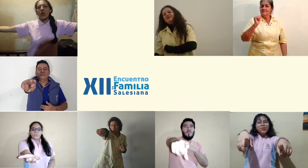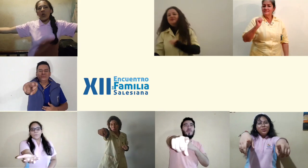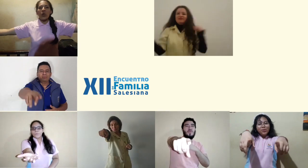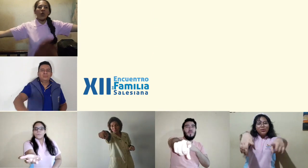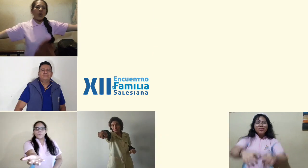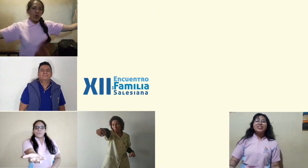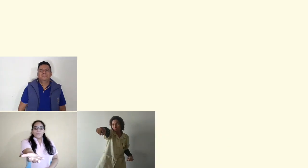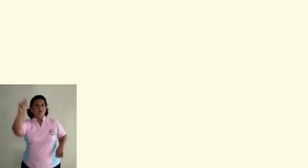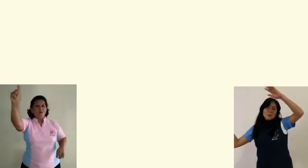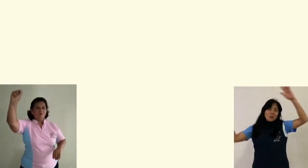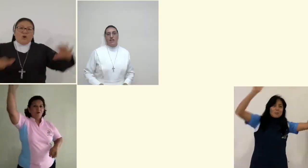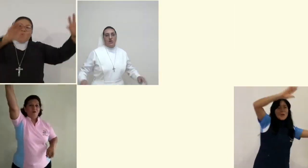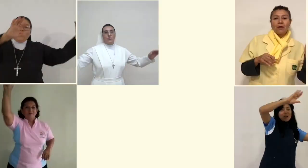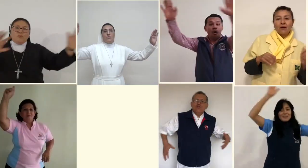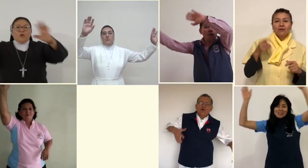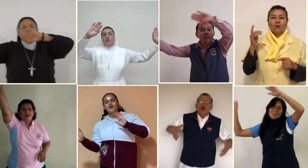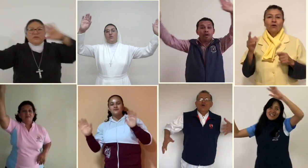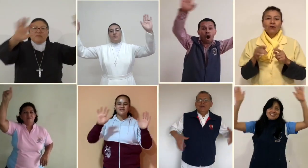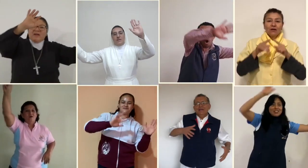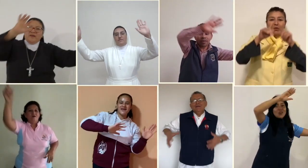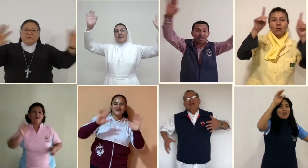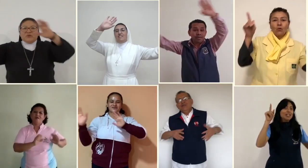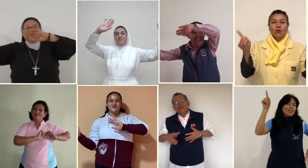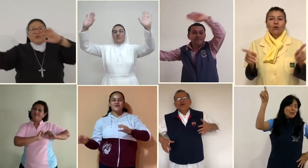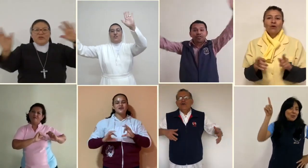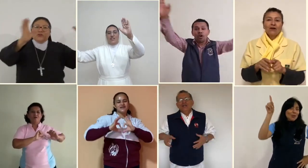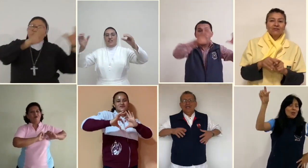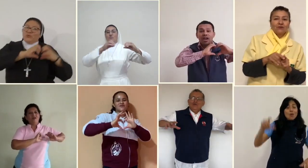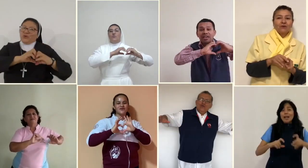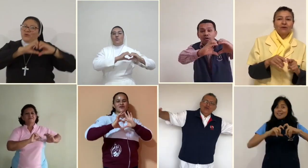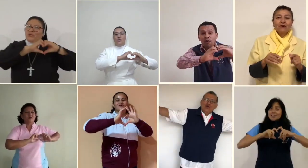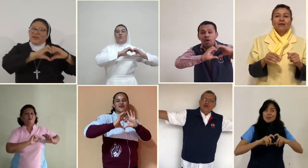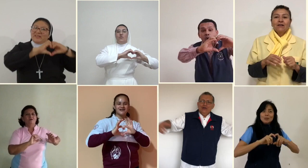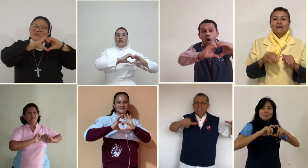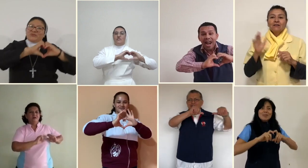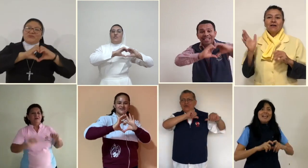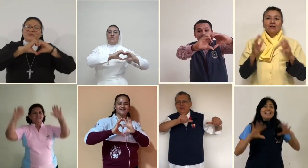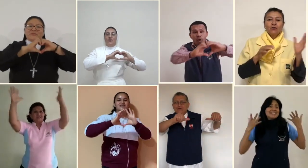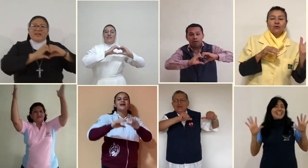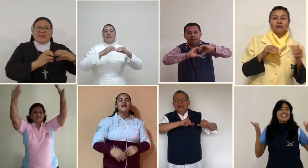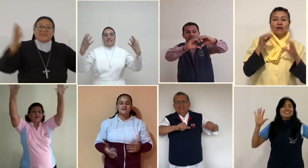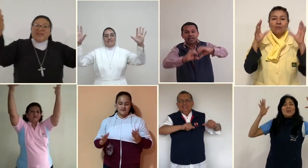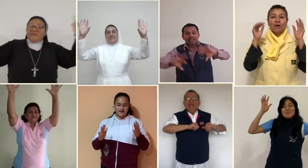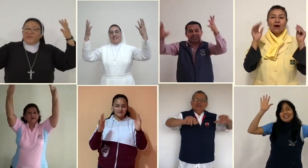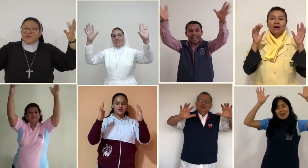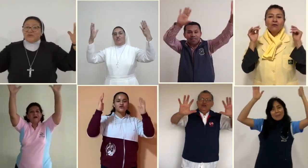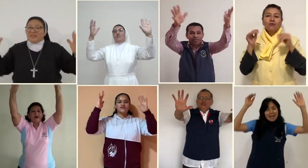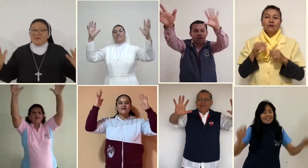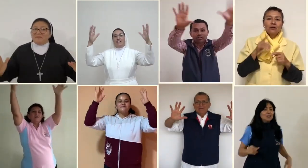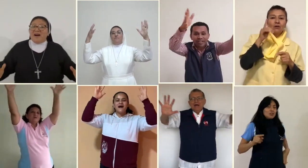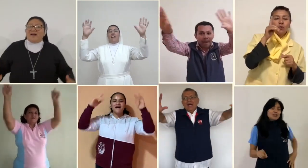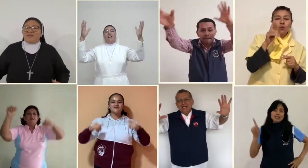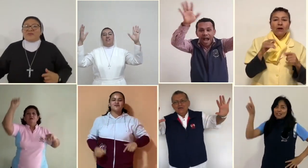Un movimiento y un corazón, cientos